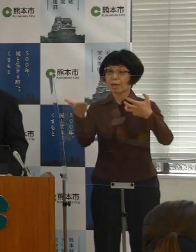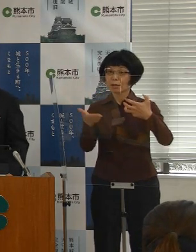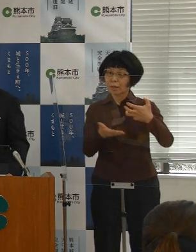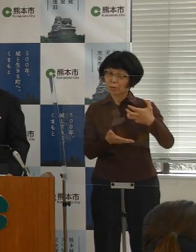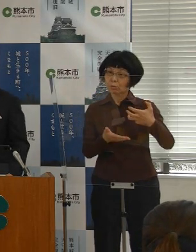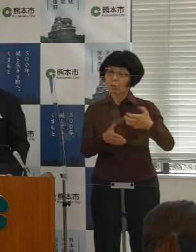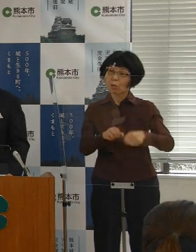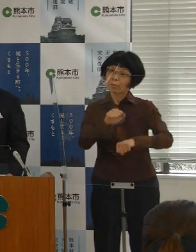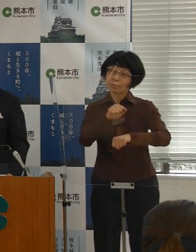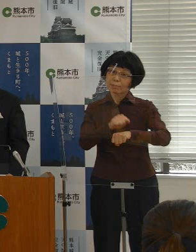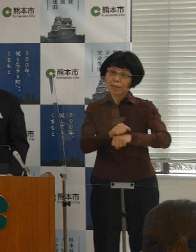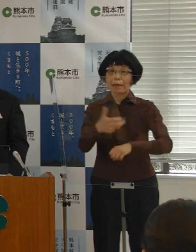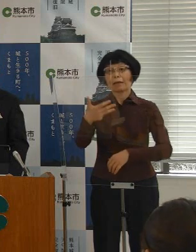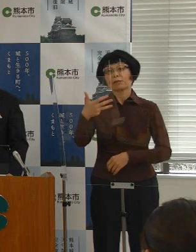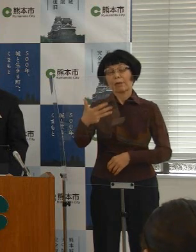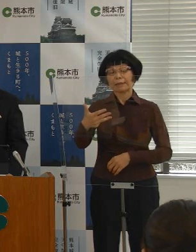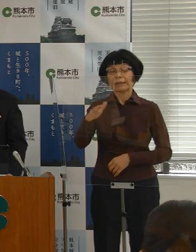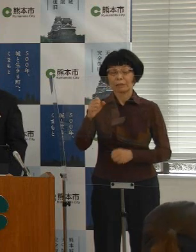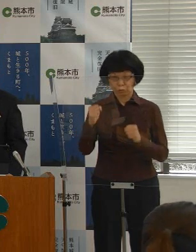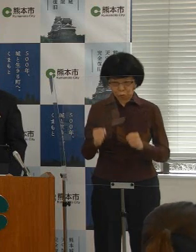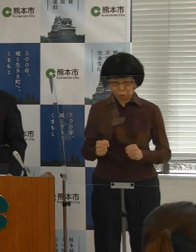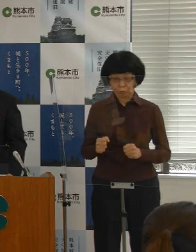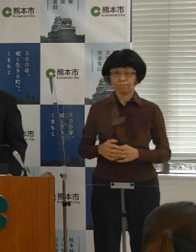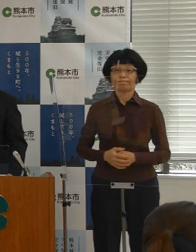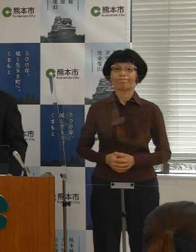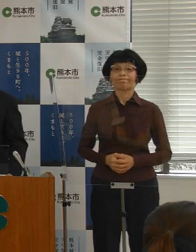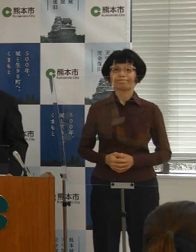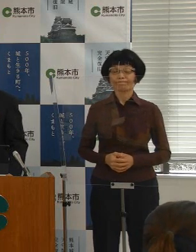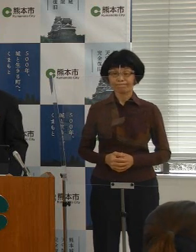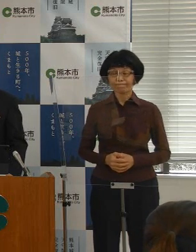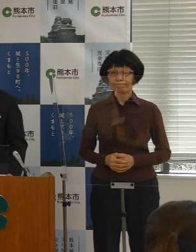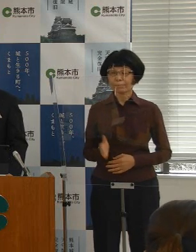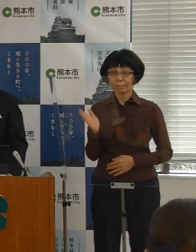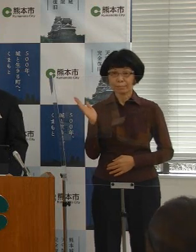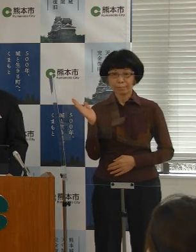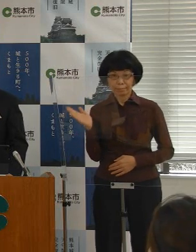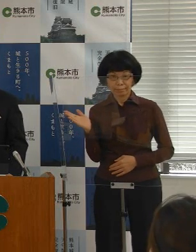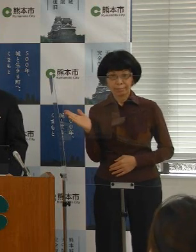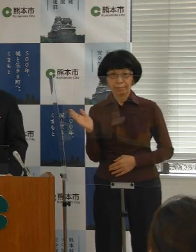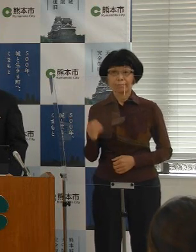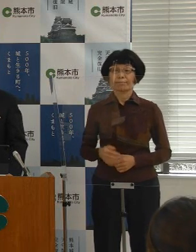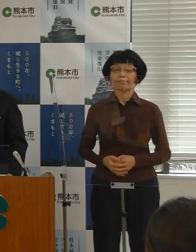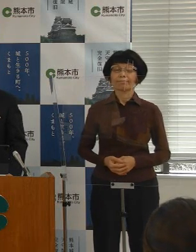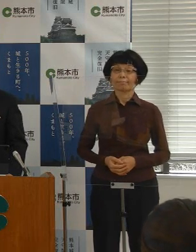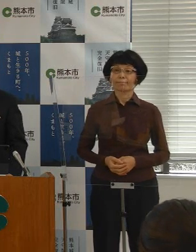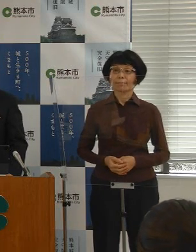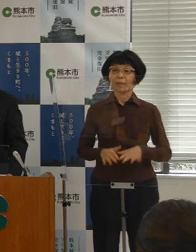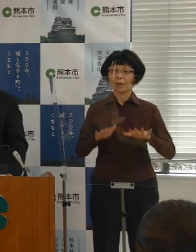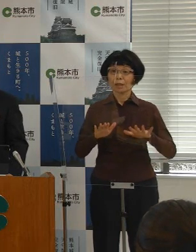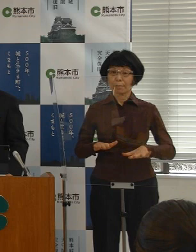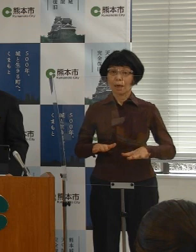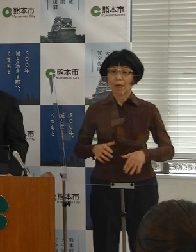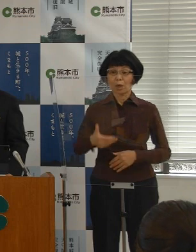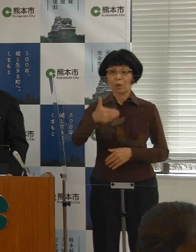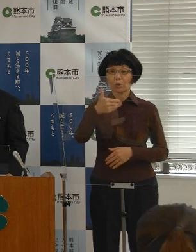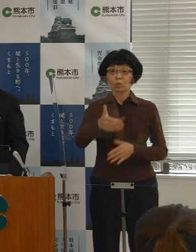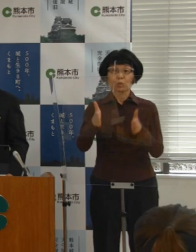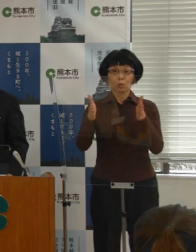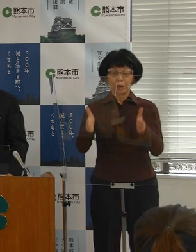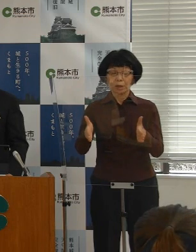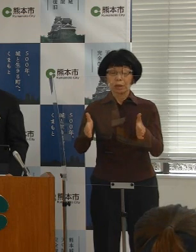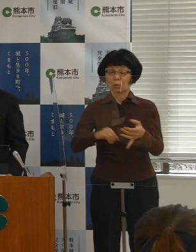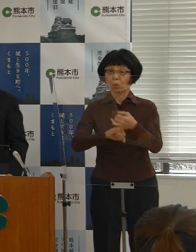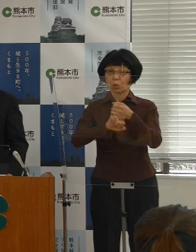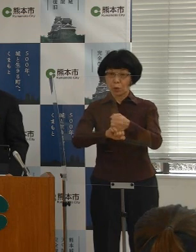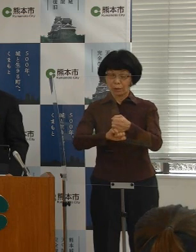割ということになりました。このまた今行っております第9期の予約がす